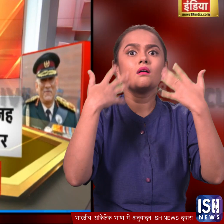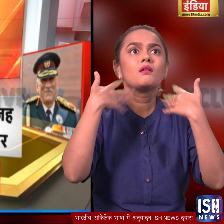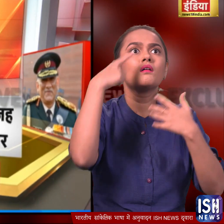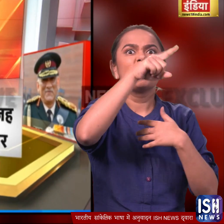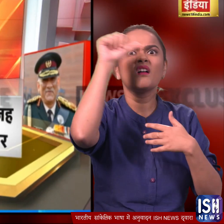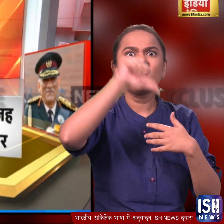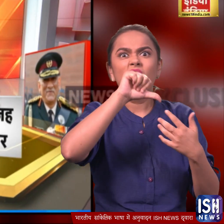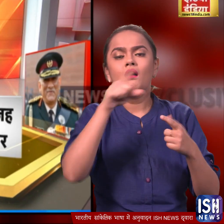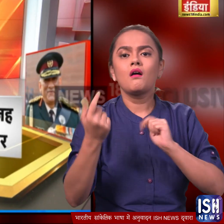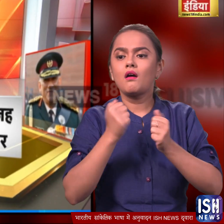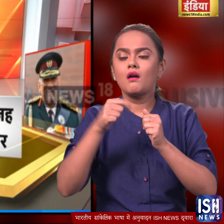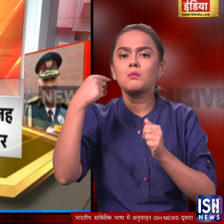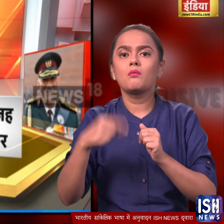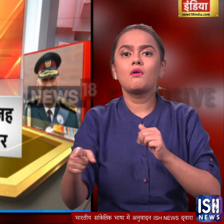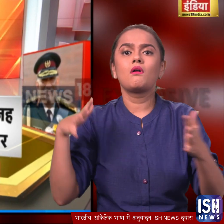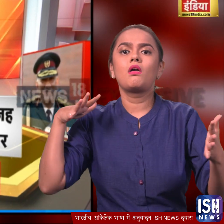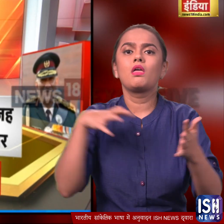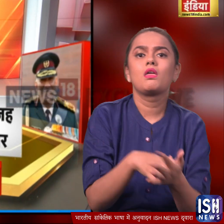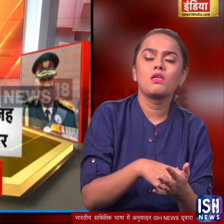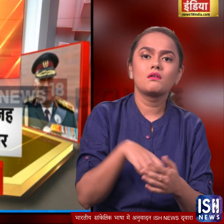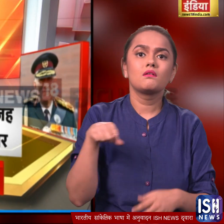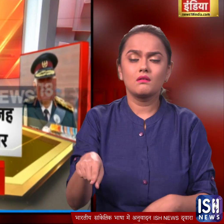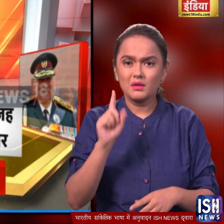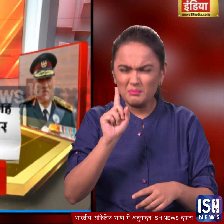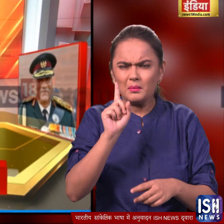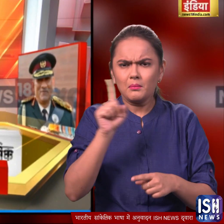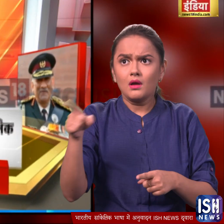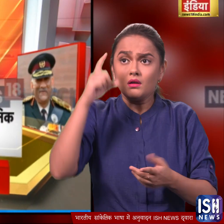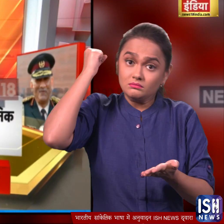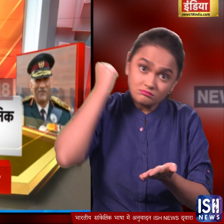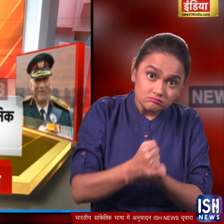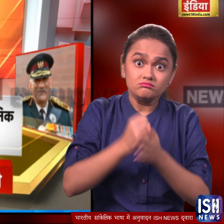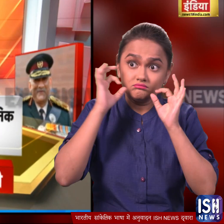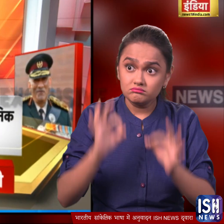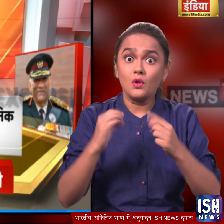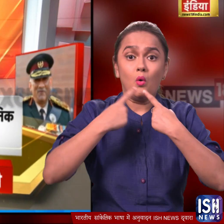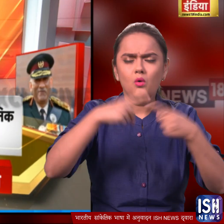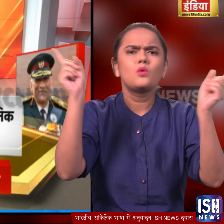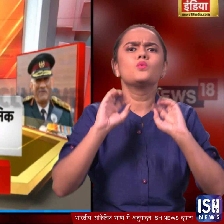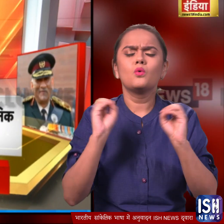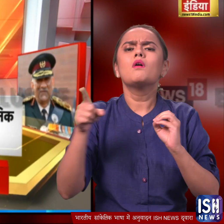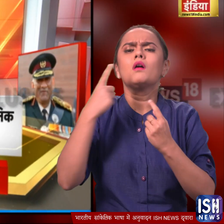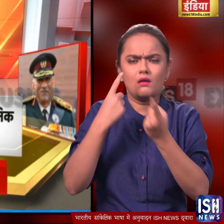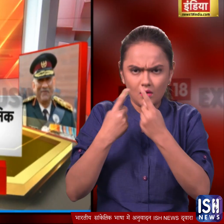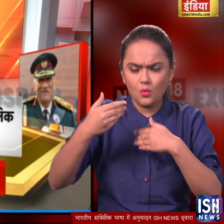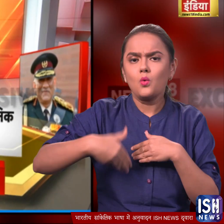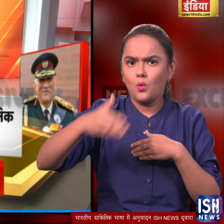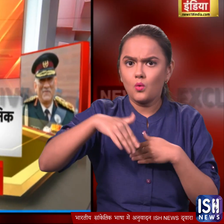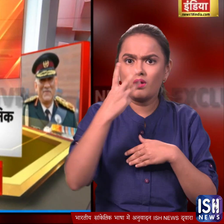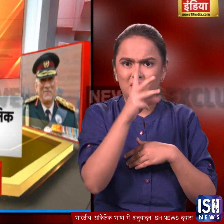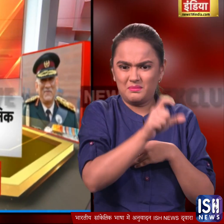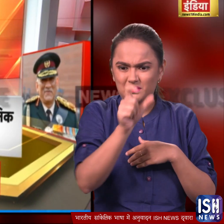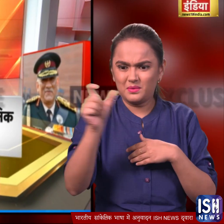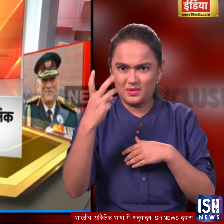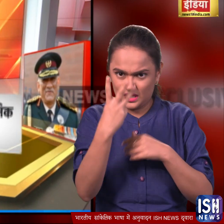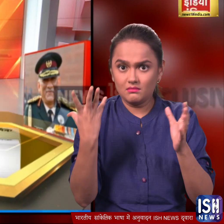जांच में चॉपर के क्रैश होने की सबसे बड़ी वजह बताया गया है। हालांकि अभी तक जांच रिपोर्ट से जुड़ी कोई भी जानकारी औपचारिक तौर पर सार्वजनिक नहीं की गई।